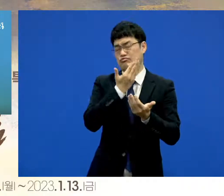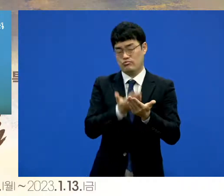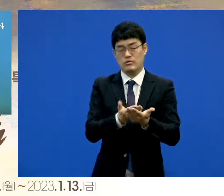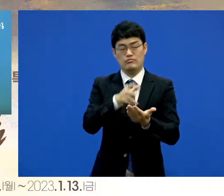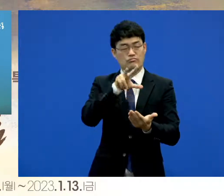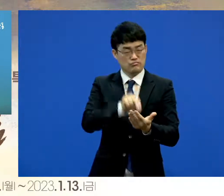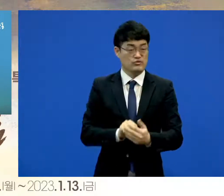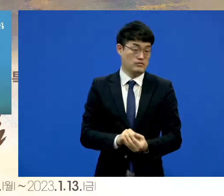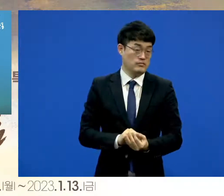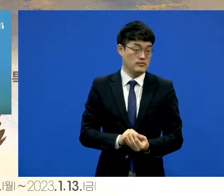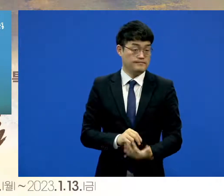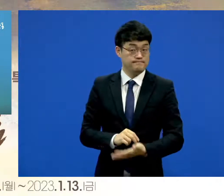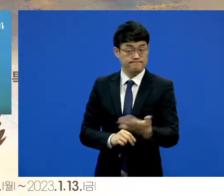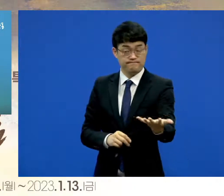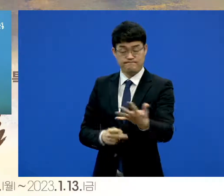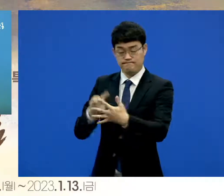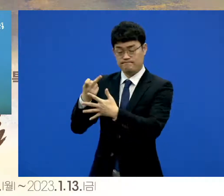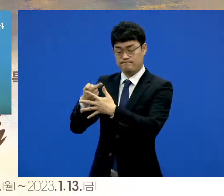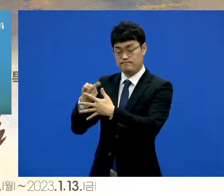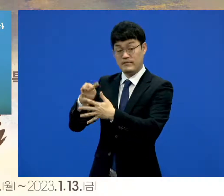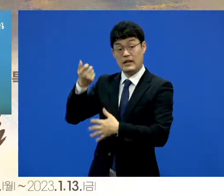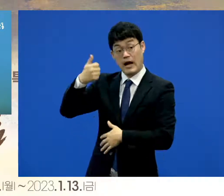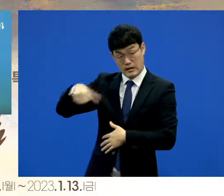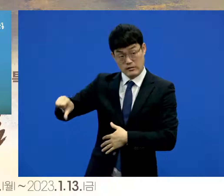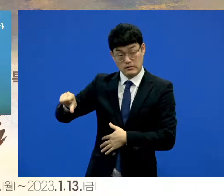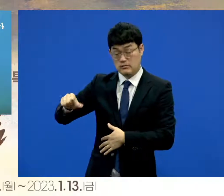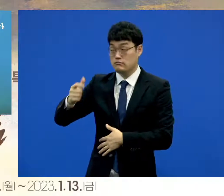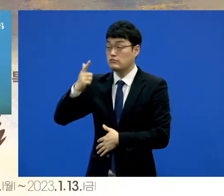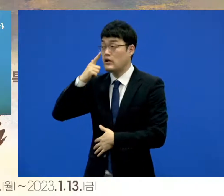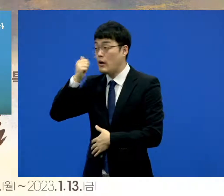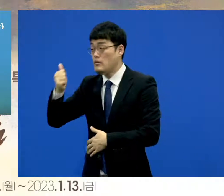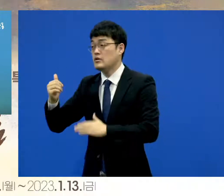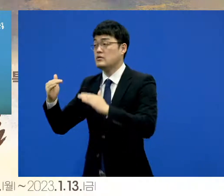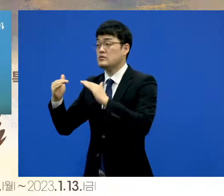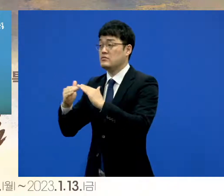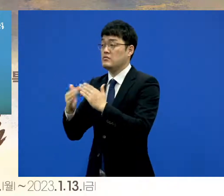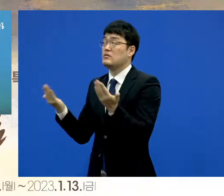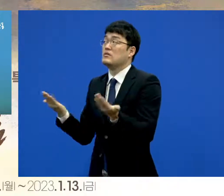큰아들은 아버지 집에서 아버지 일을 열심히 하고 있지만 아버지에게는 마음이 없는 사람.